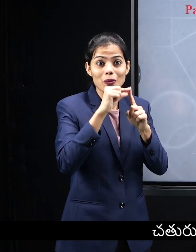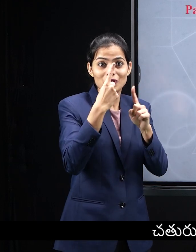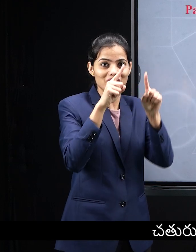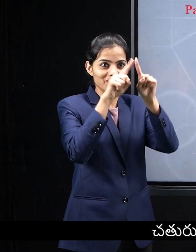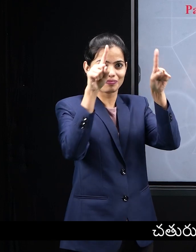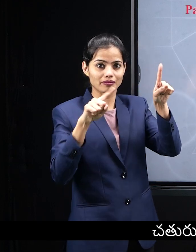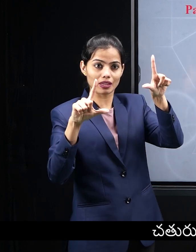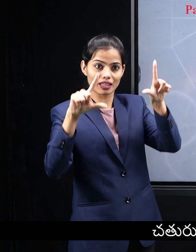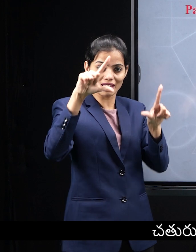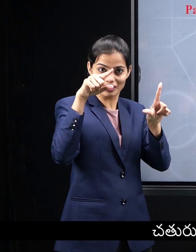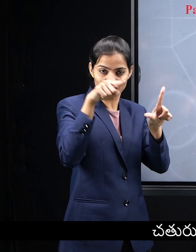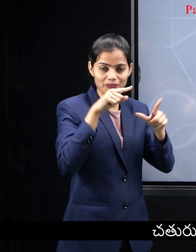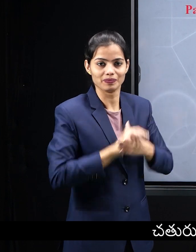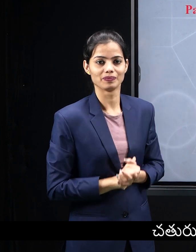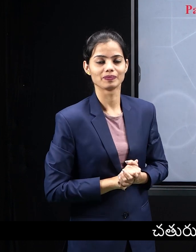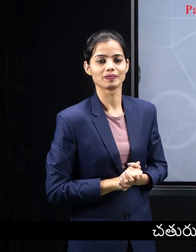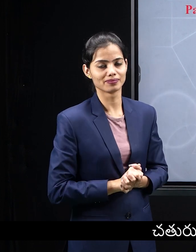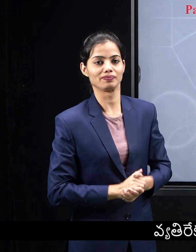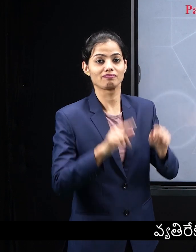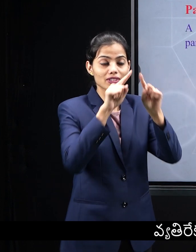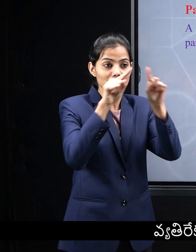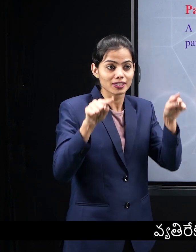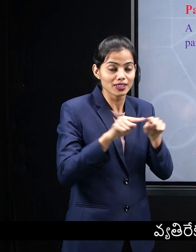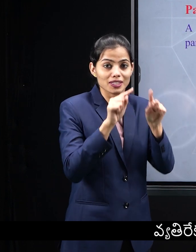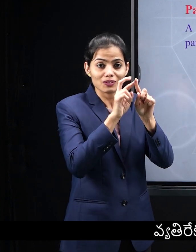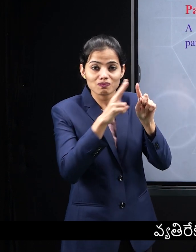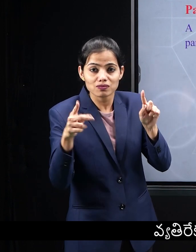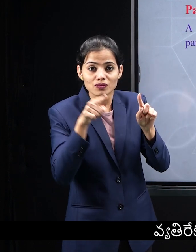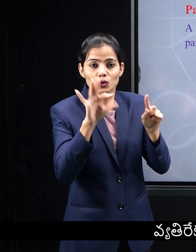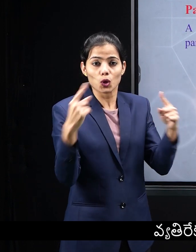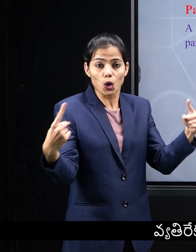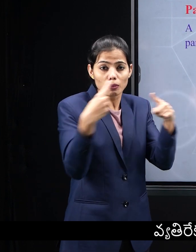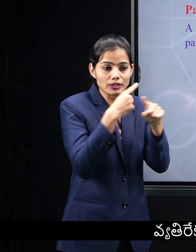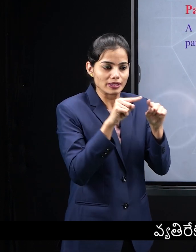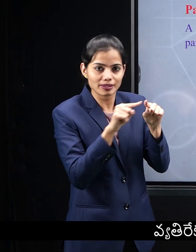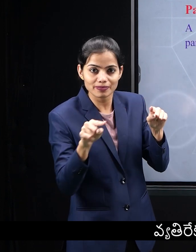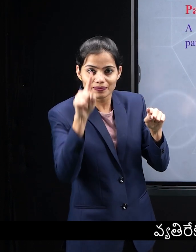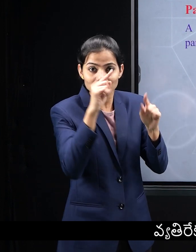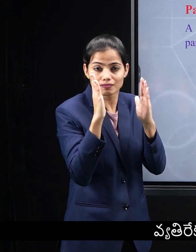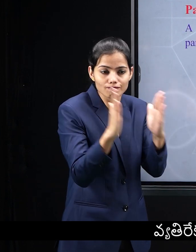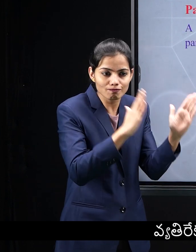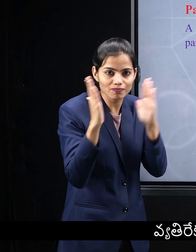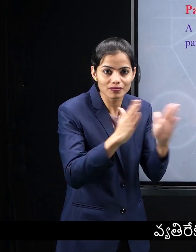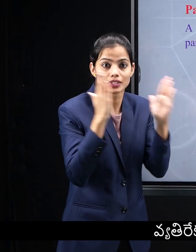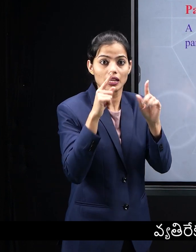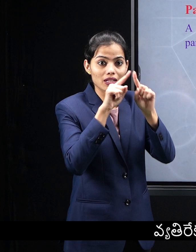చతుర్భుజాలు, సమాంతర చతుర్భుజం. వ్యతిరేక భుజాలు సమాంతరంగా ఉండే